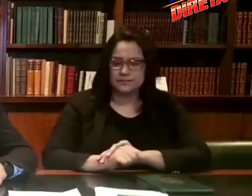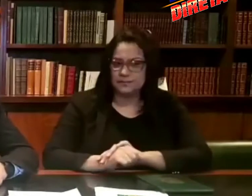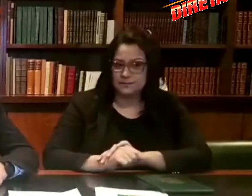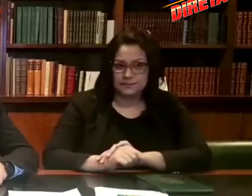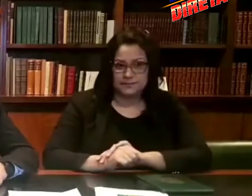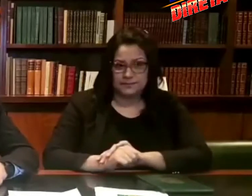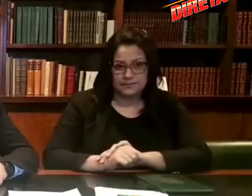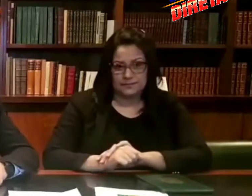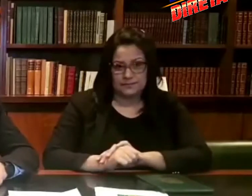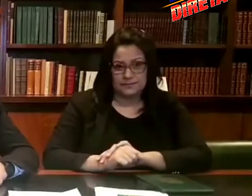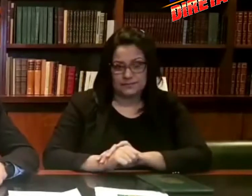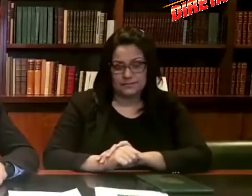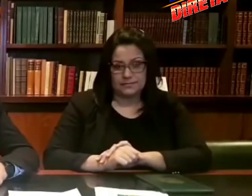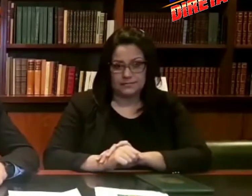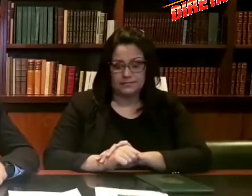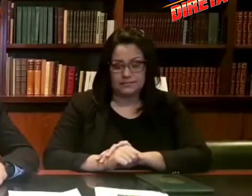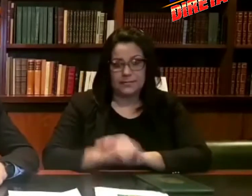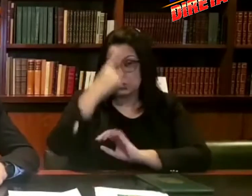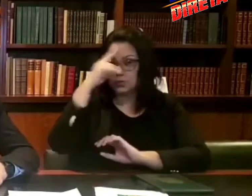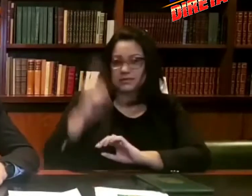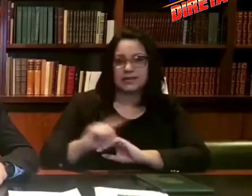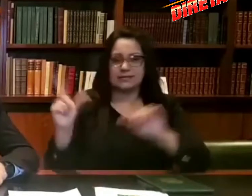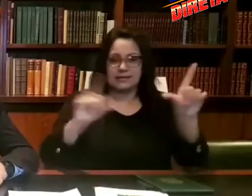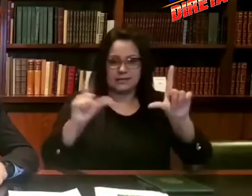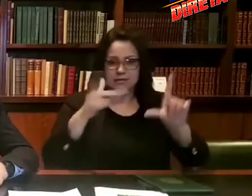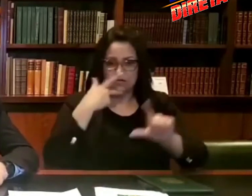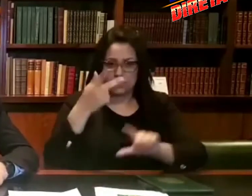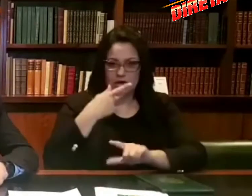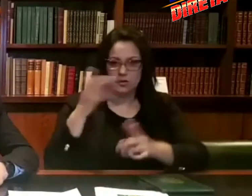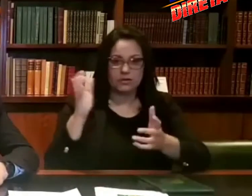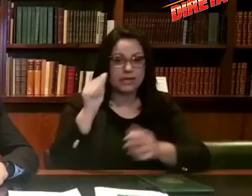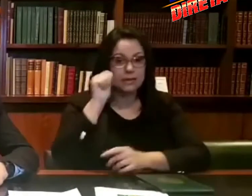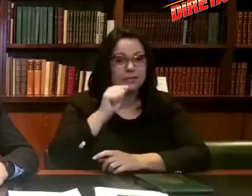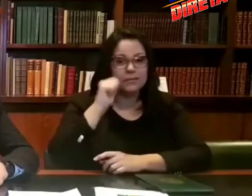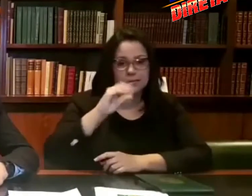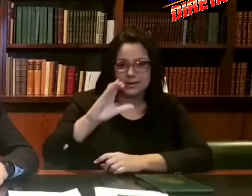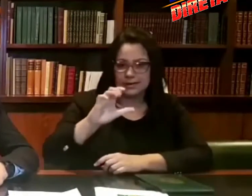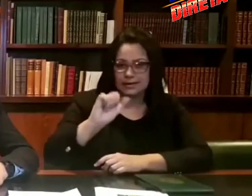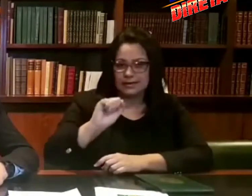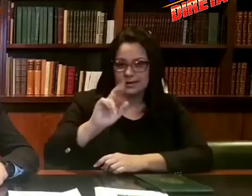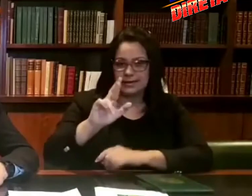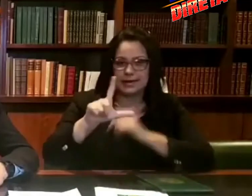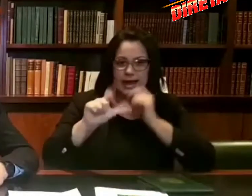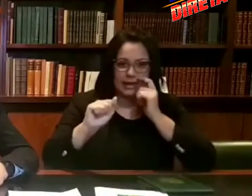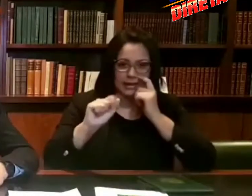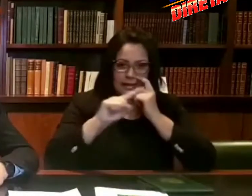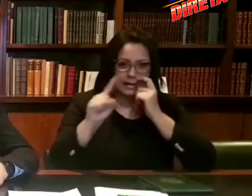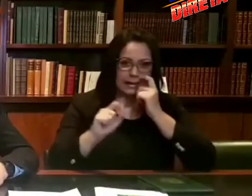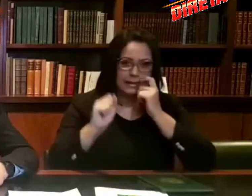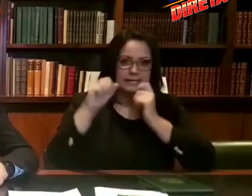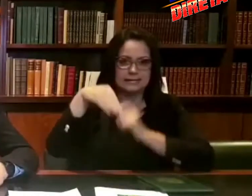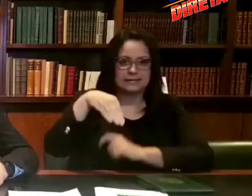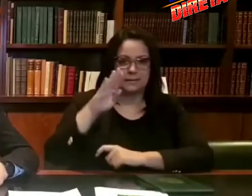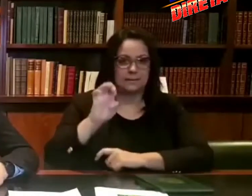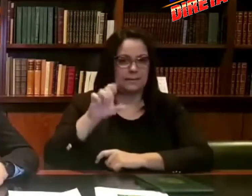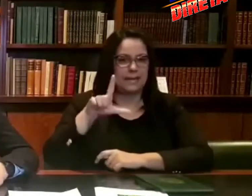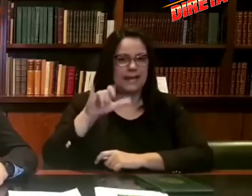não sei se a imprensa falou, mas no depoimento da Carla Zambelli ontem, meu telefone está aí, pessoal, está